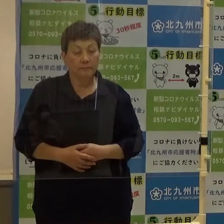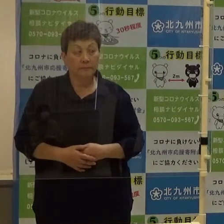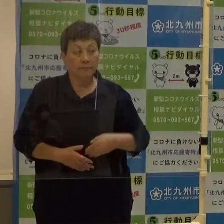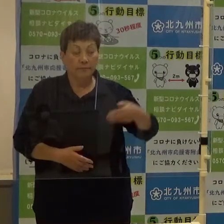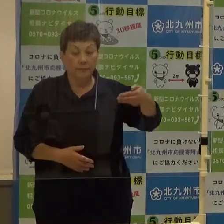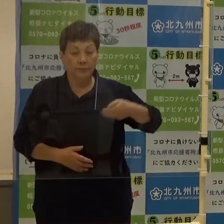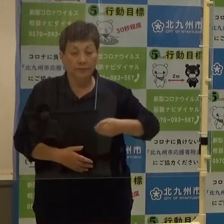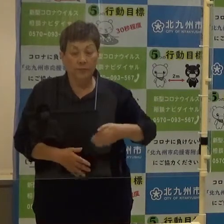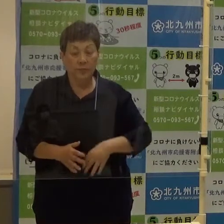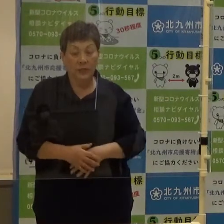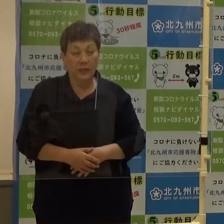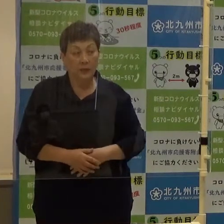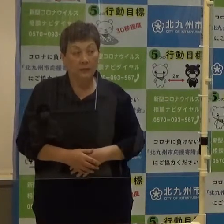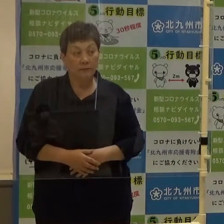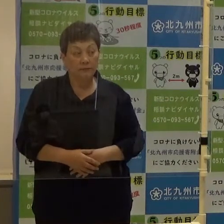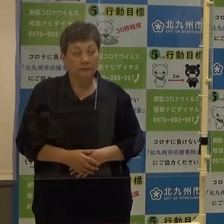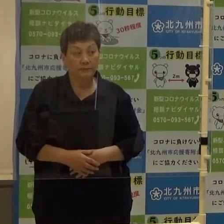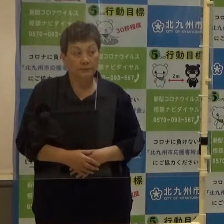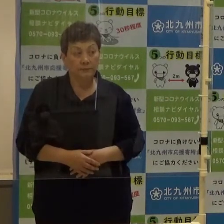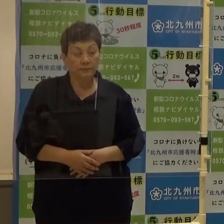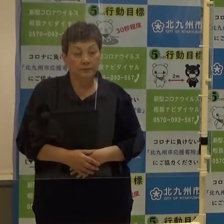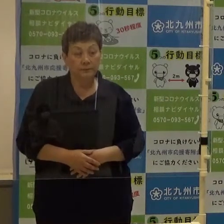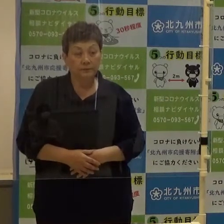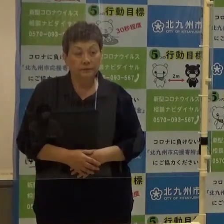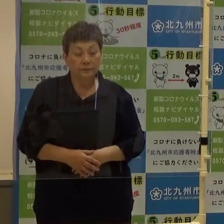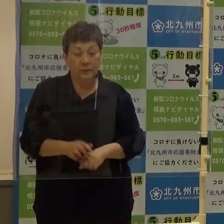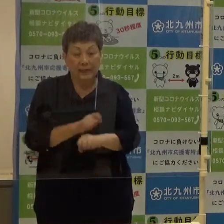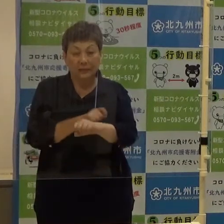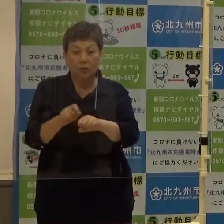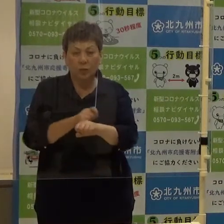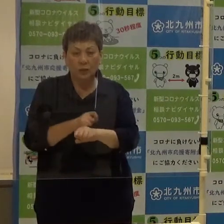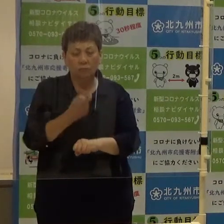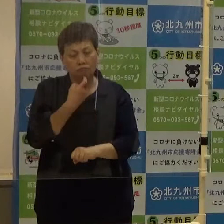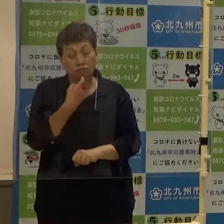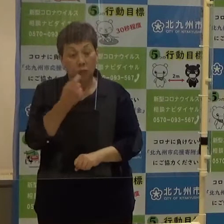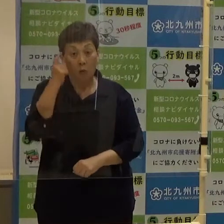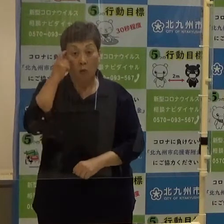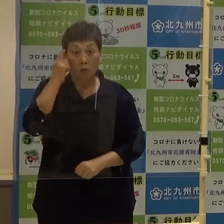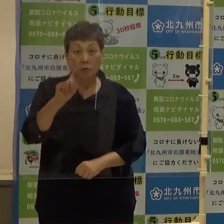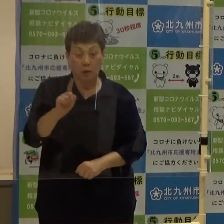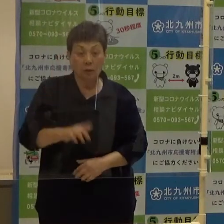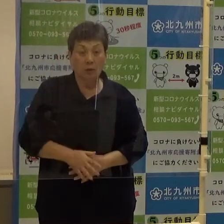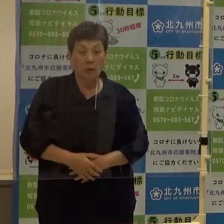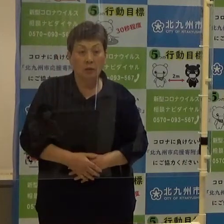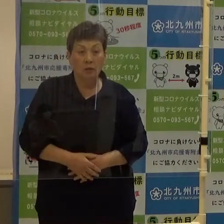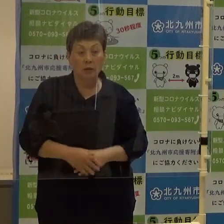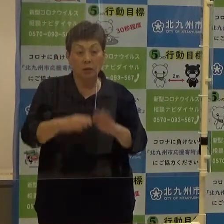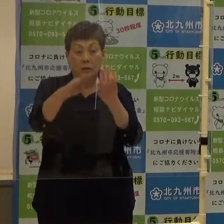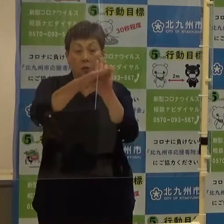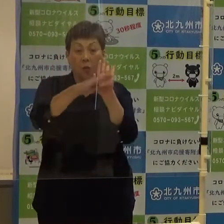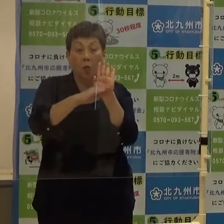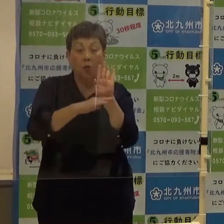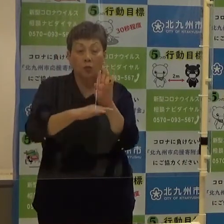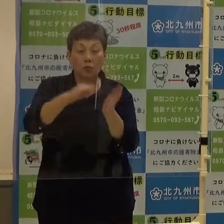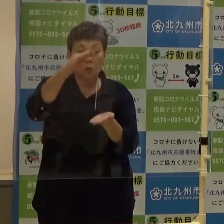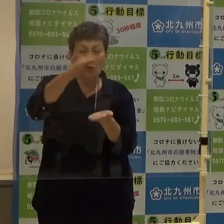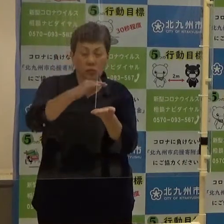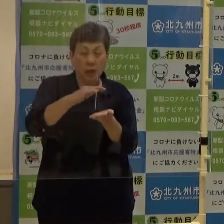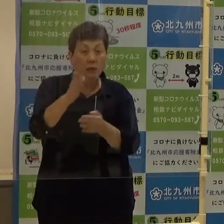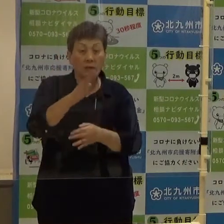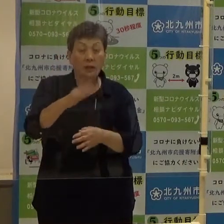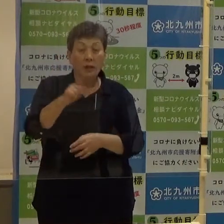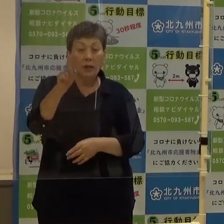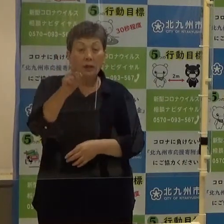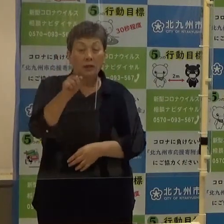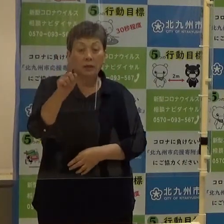僕はこれ特に疑問に思っているのは、その項目の少なさではなくて第